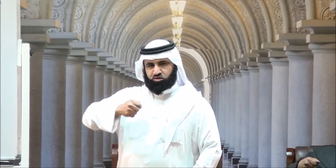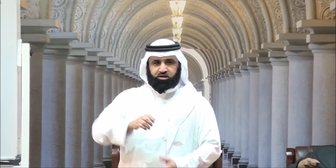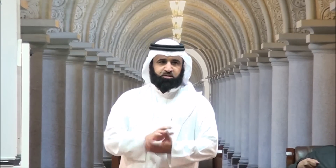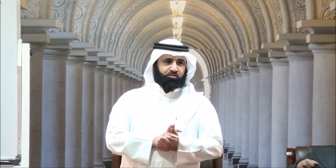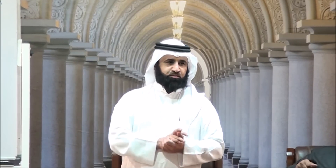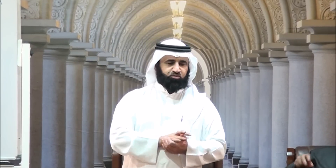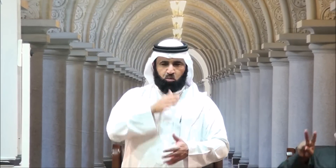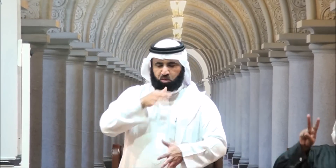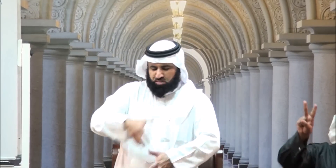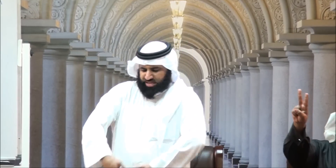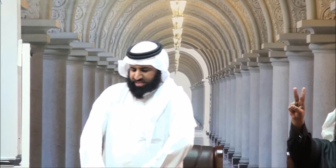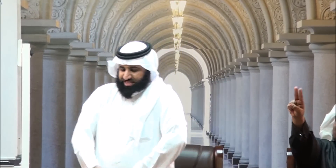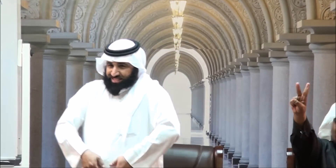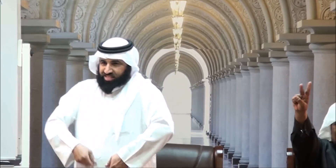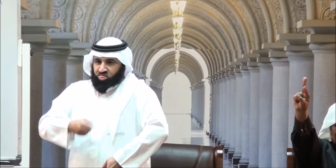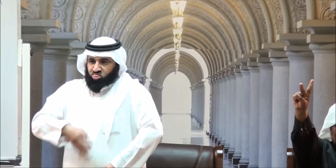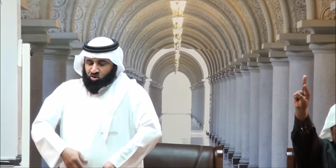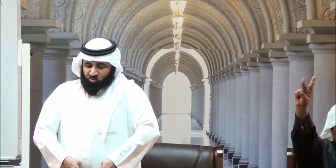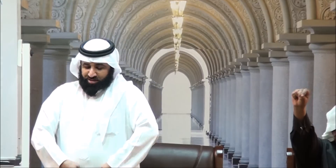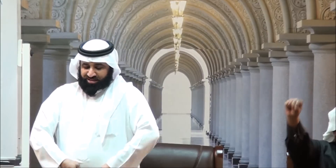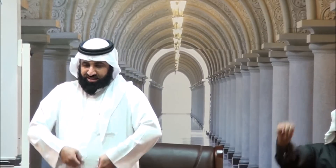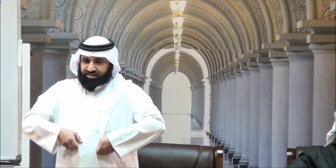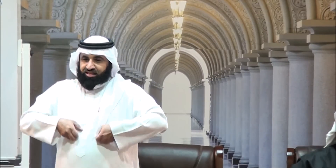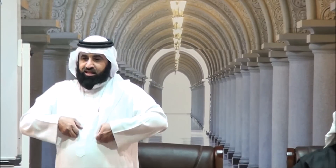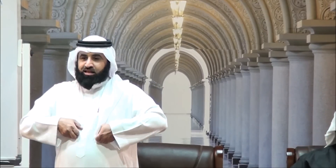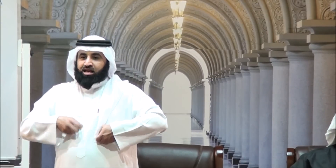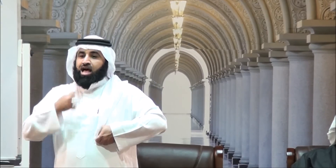فرفع عن بطنه فإذا به حجرين